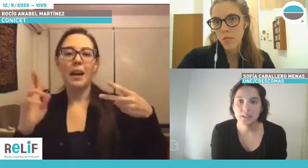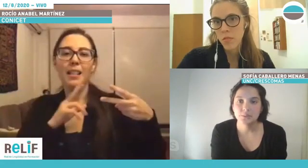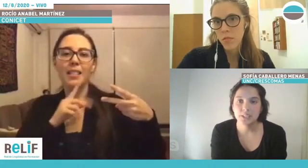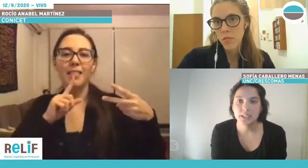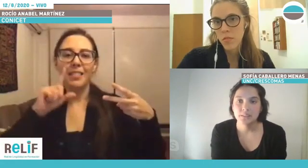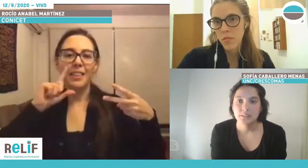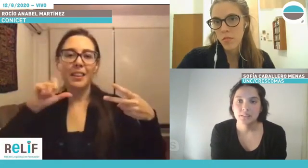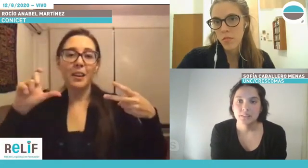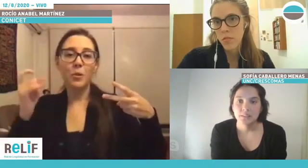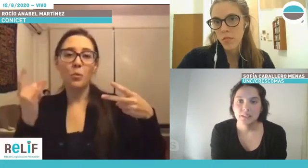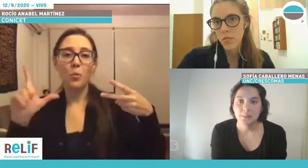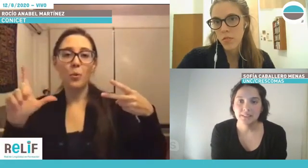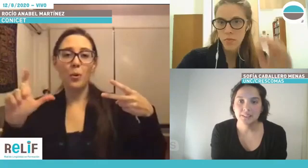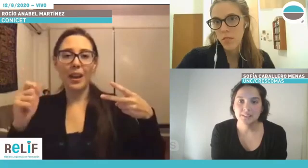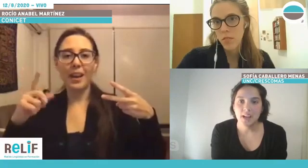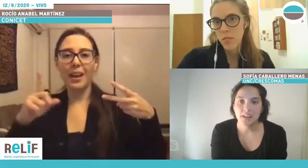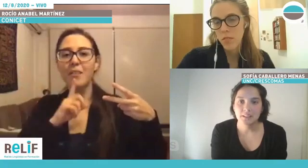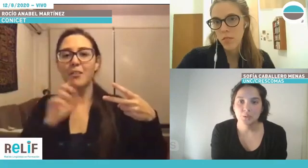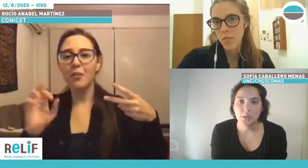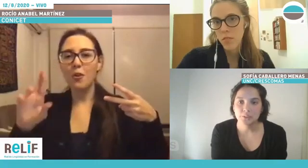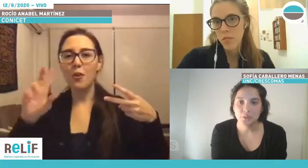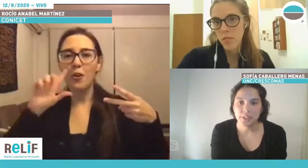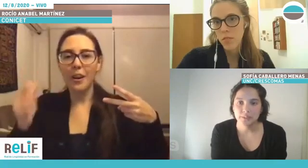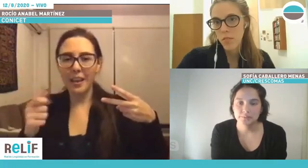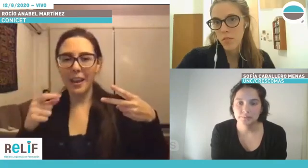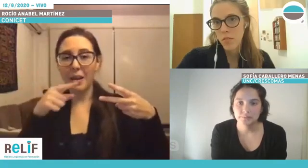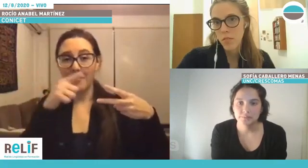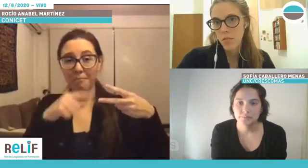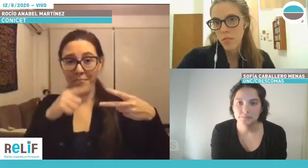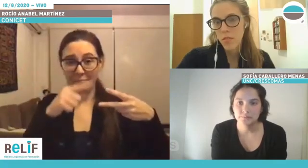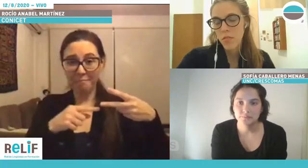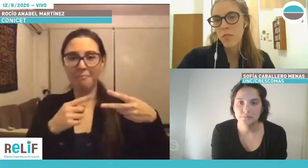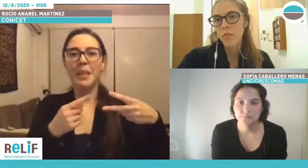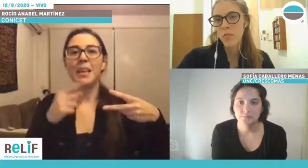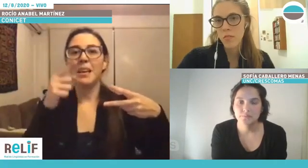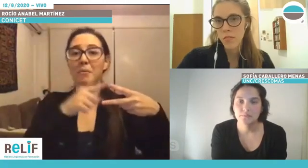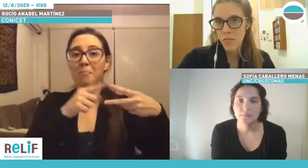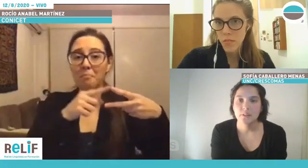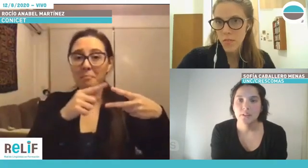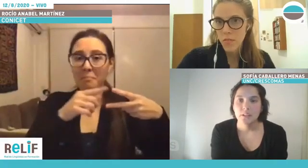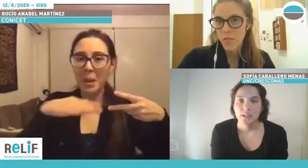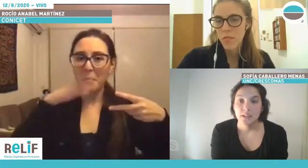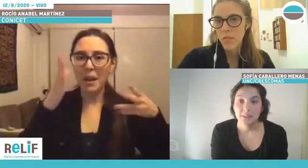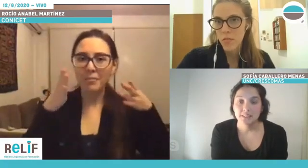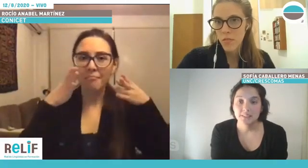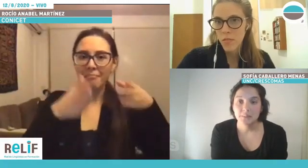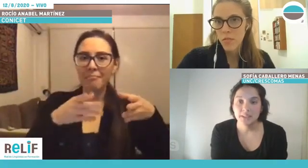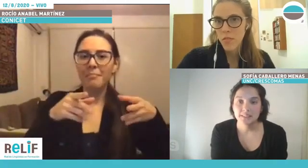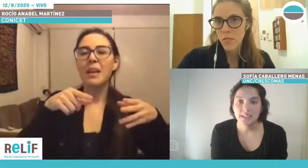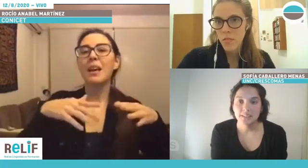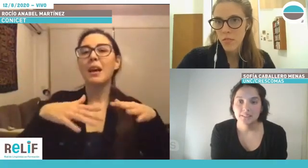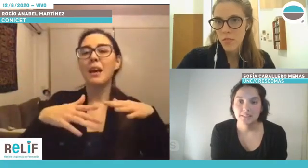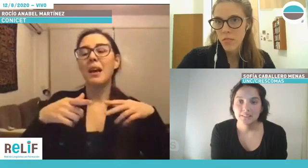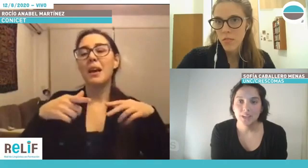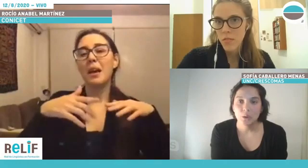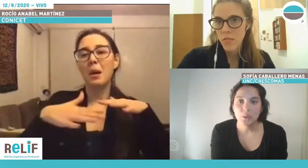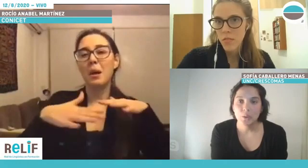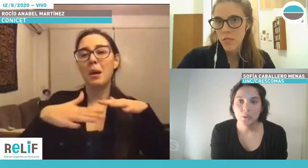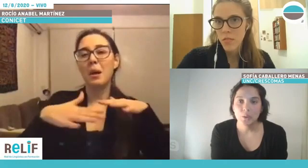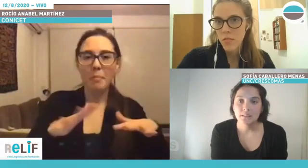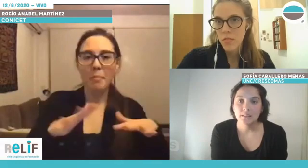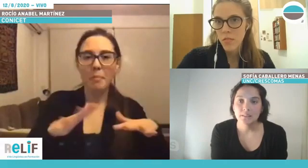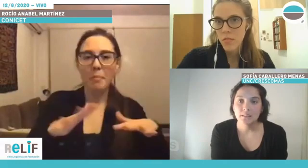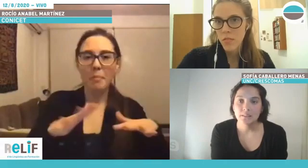y la segunda, la matriz articulatoria. Ujú. La matriz segmental